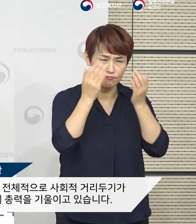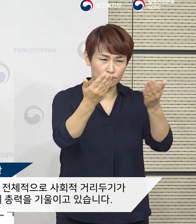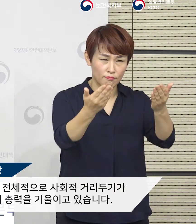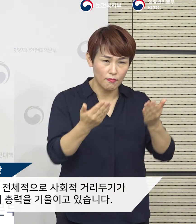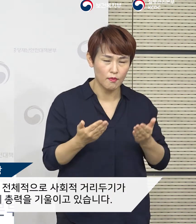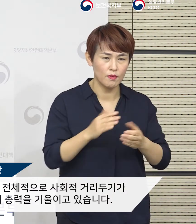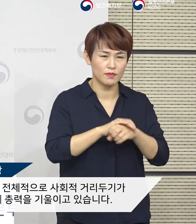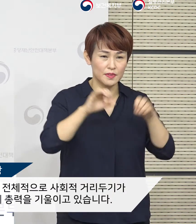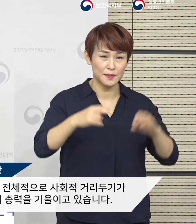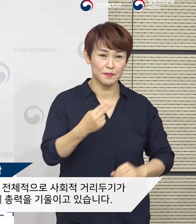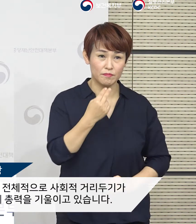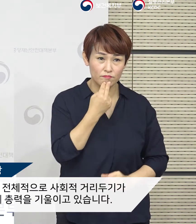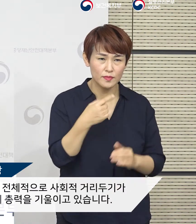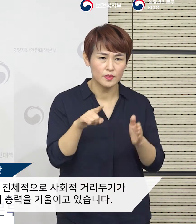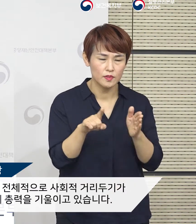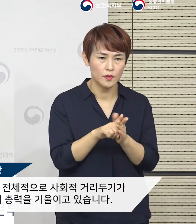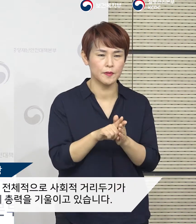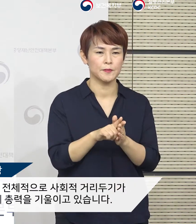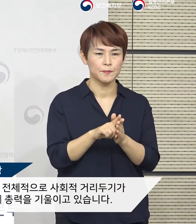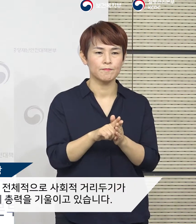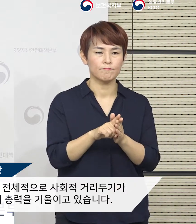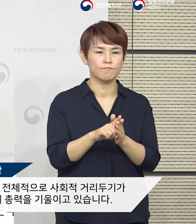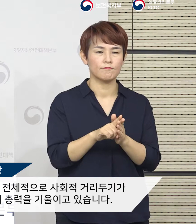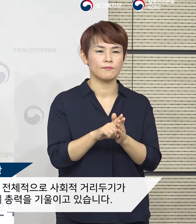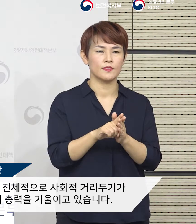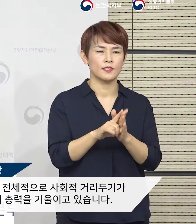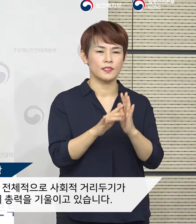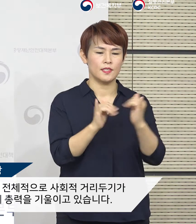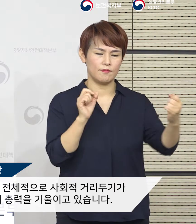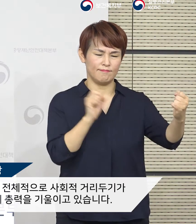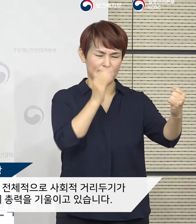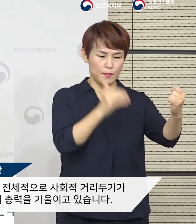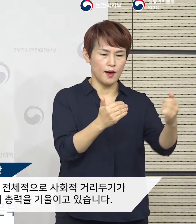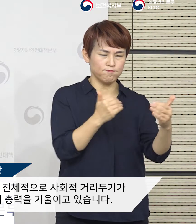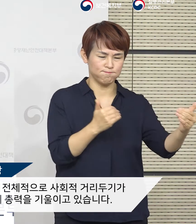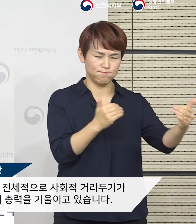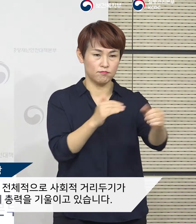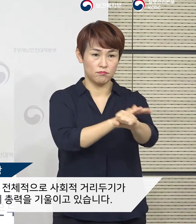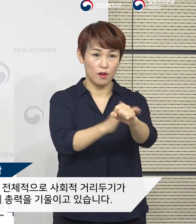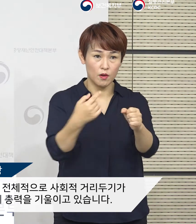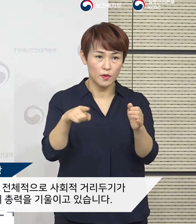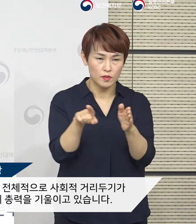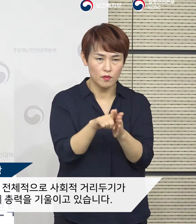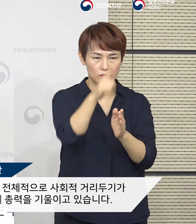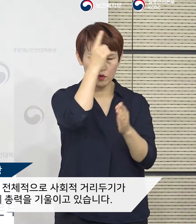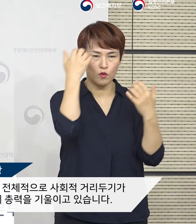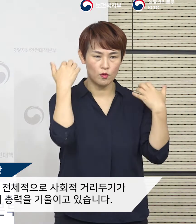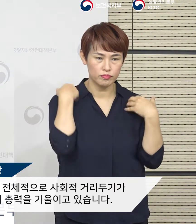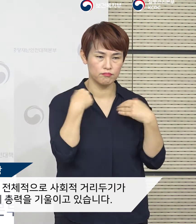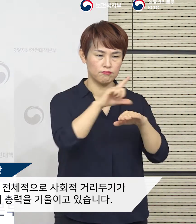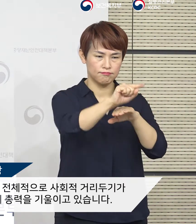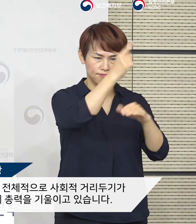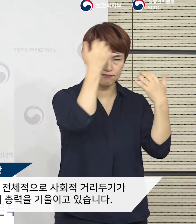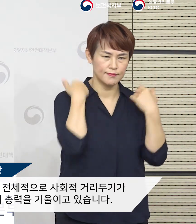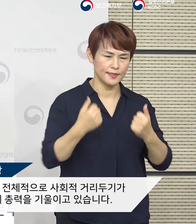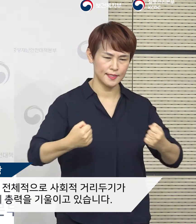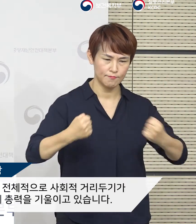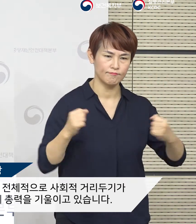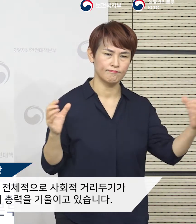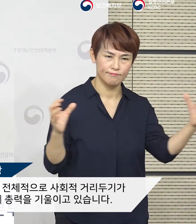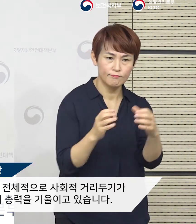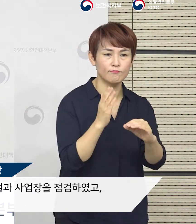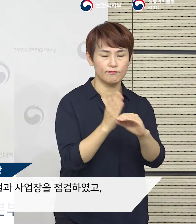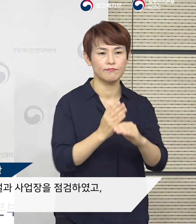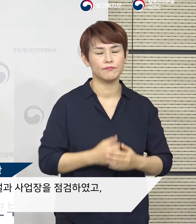않도록 사회 전체적으로 사회적 거리두기가 잘 실천될 수 있도록 범부처와 지자체에도 함께 총력을 기울이고